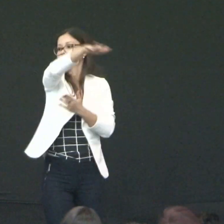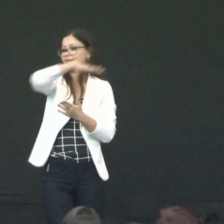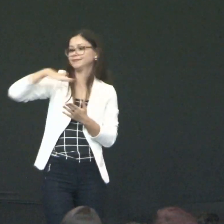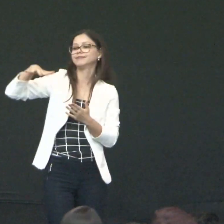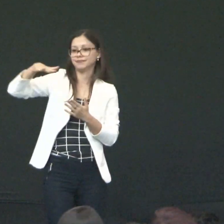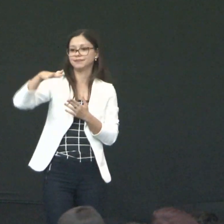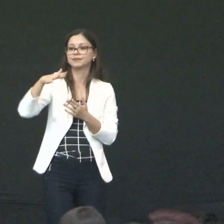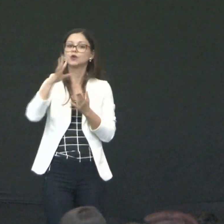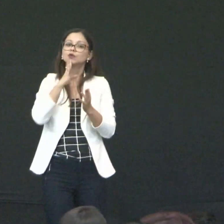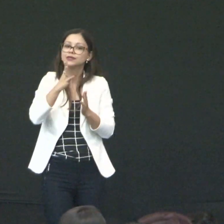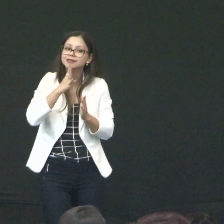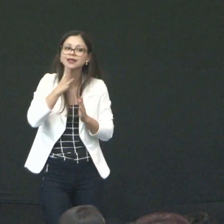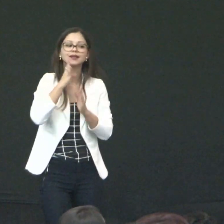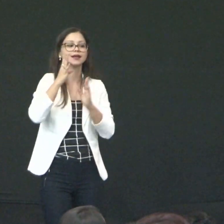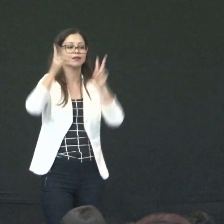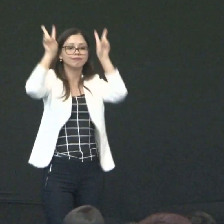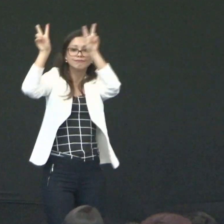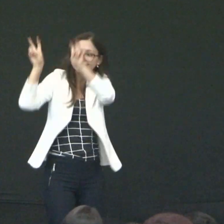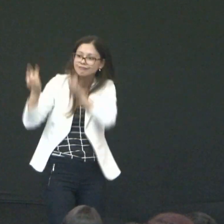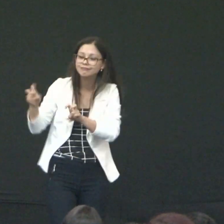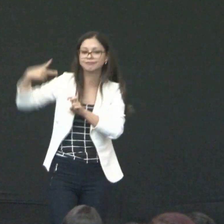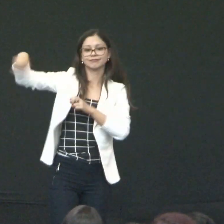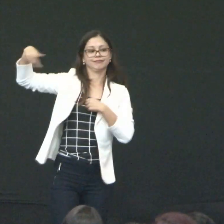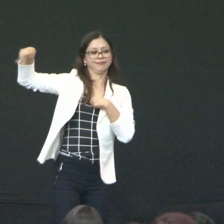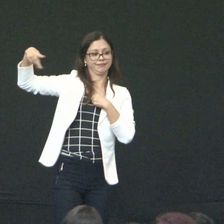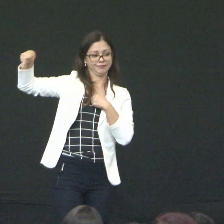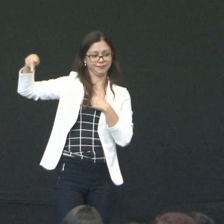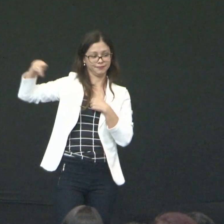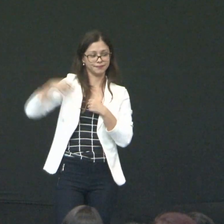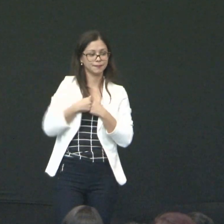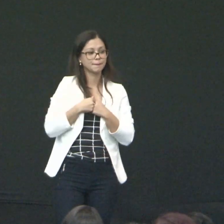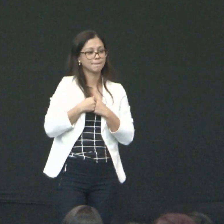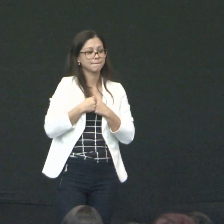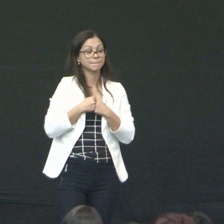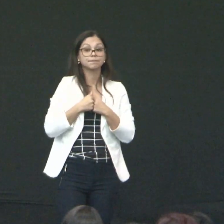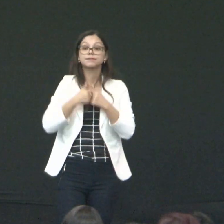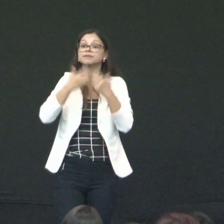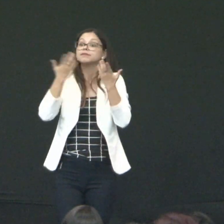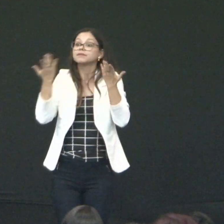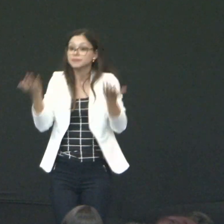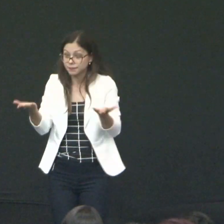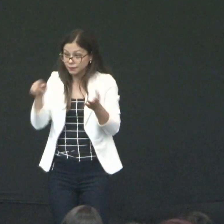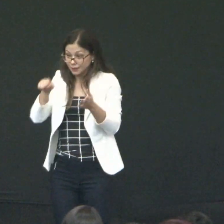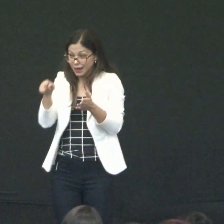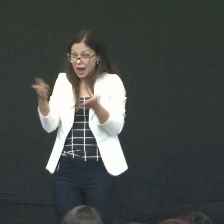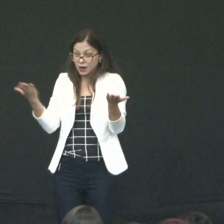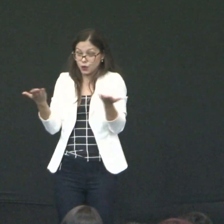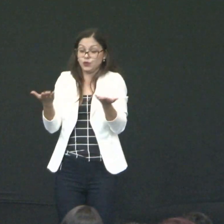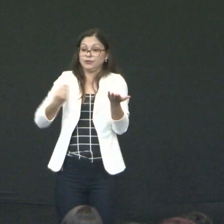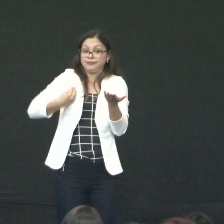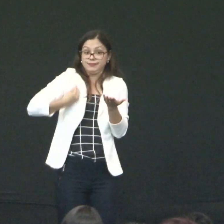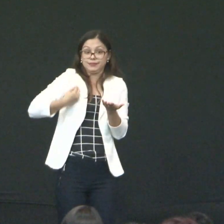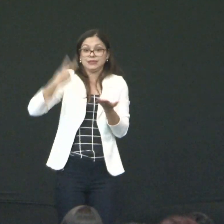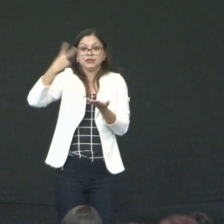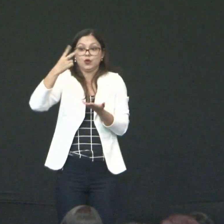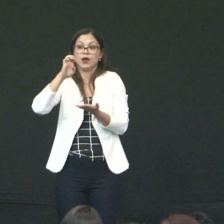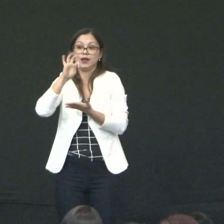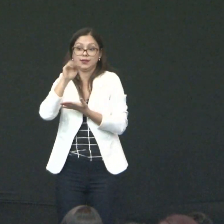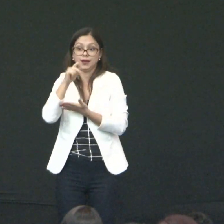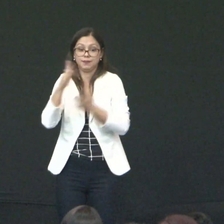desse profissional, uma abertura de oportunidades, onde eles possam atuar como intérpretes surdos. Então